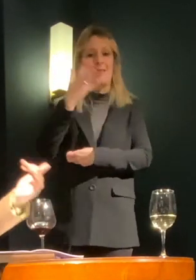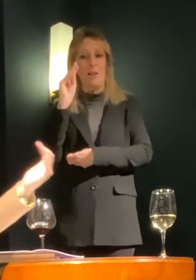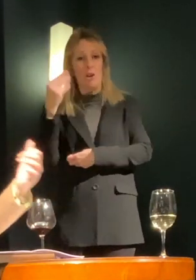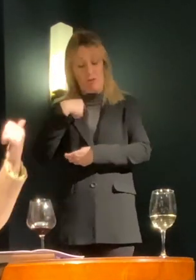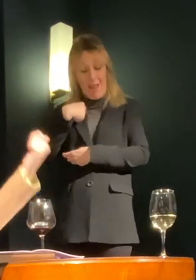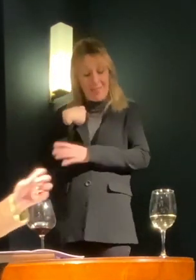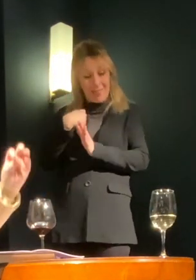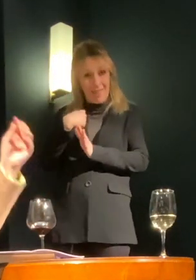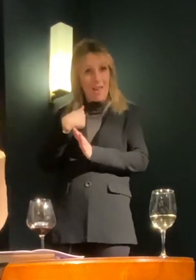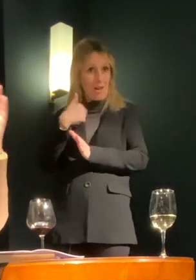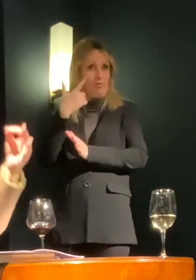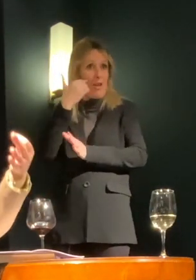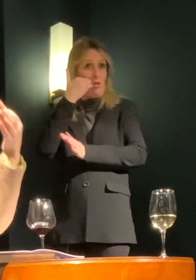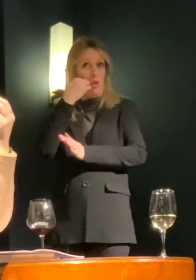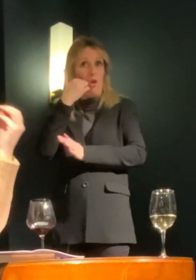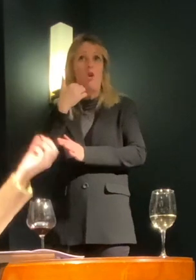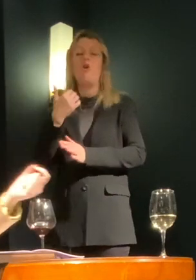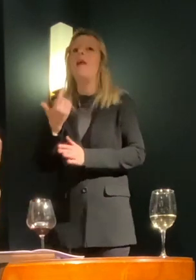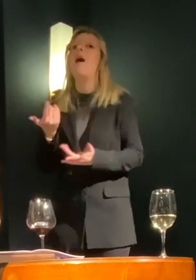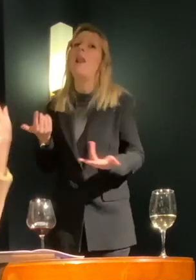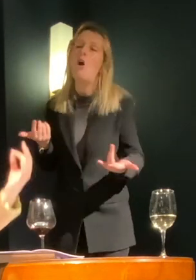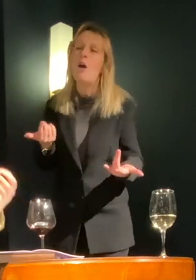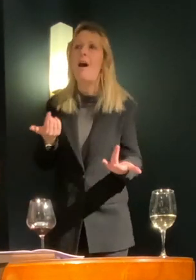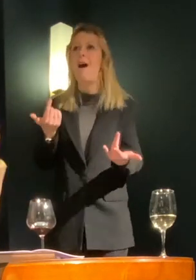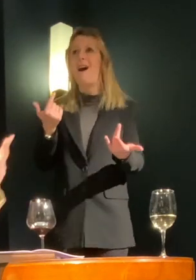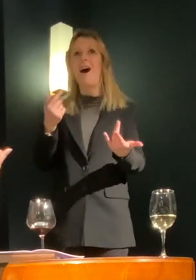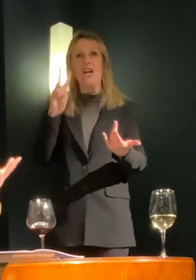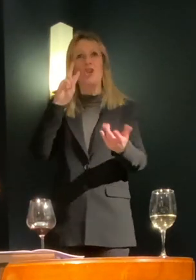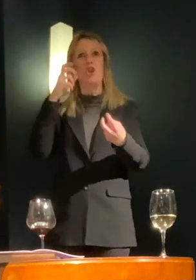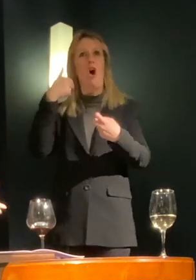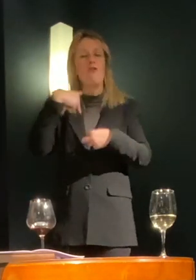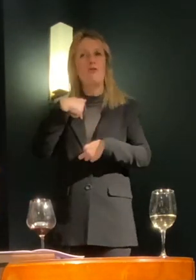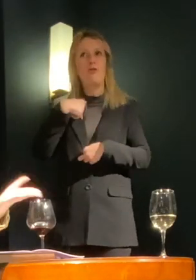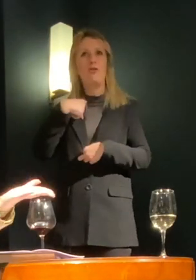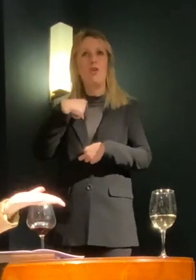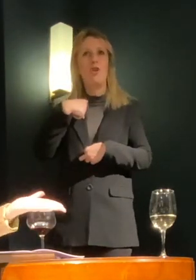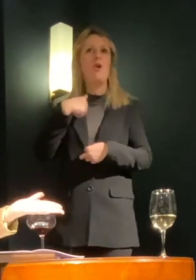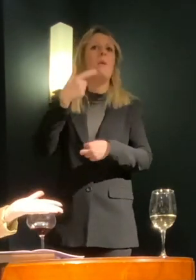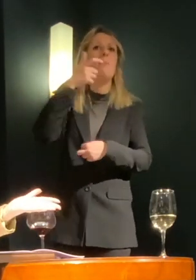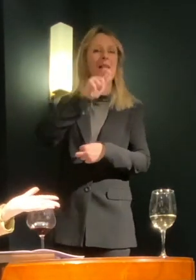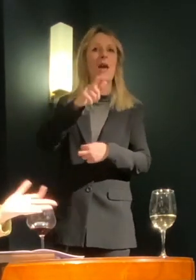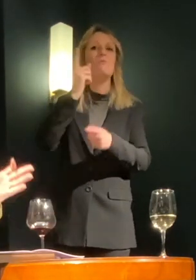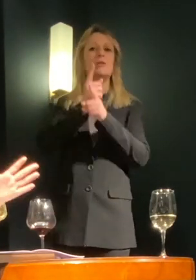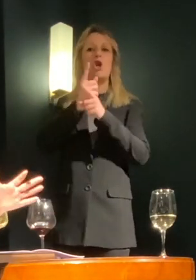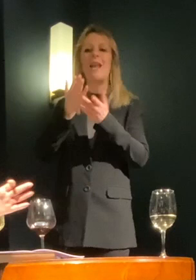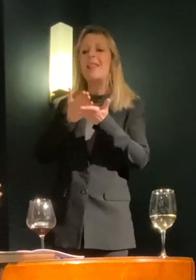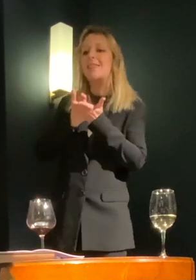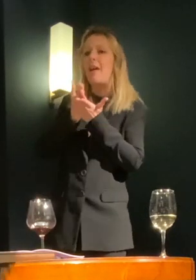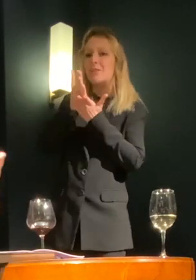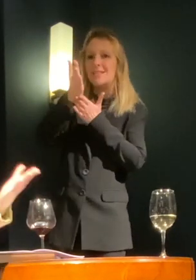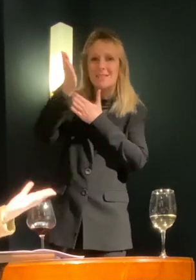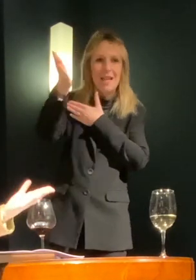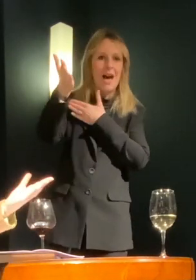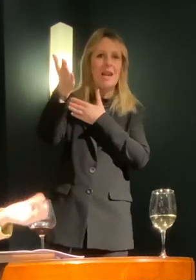di poi, siamo tutti, capito, bravissimi, precisi, no? Sale in zucca, eccetera, però abbiamo bisogno di attraversarle queste cose. Credo sia una delle cose